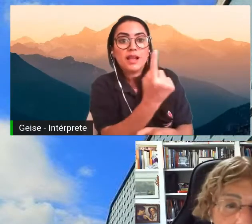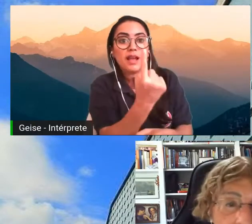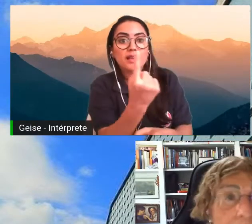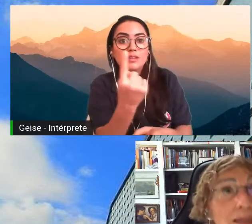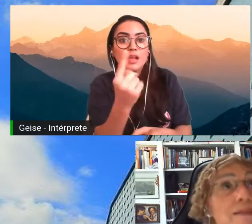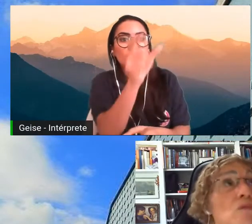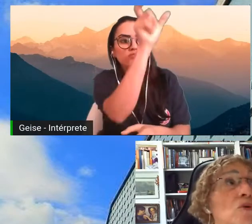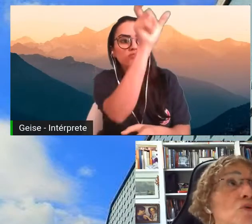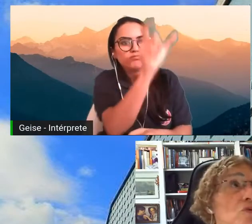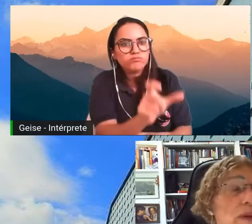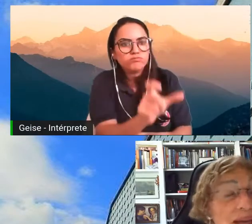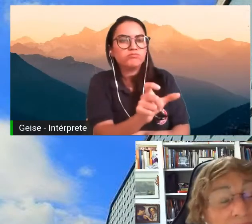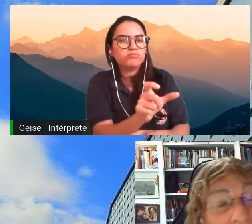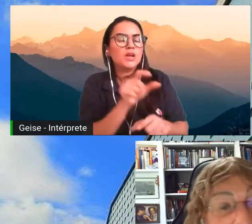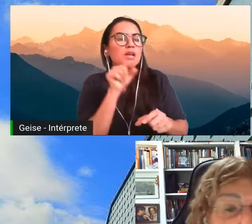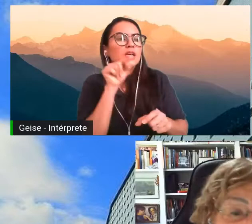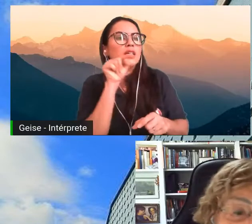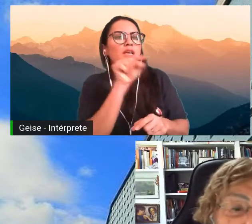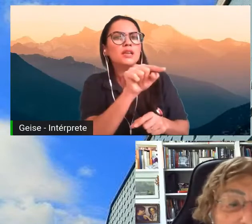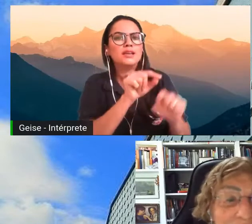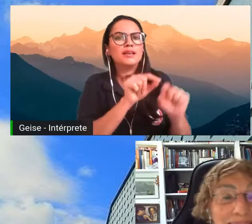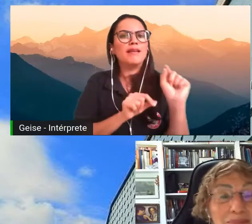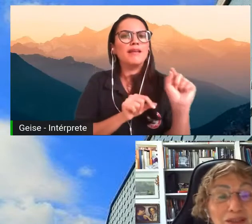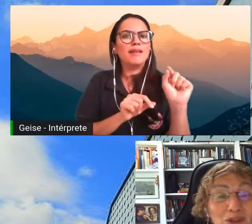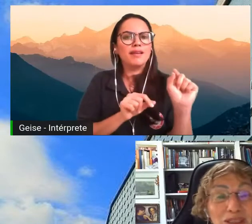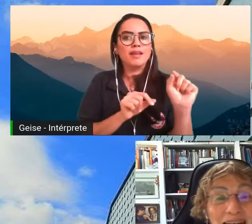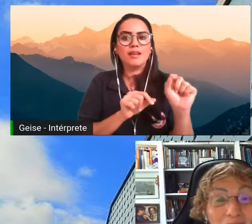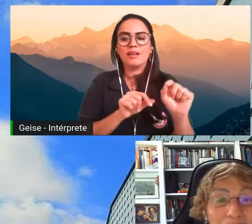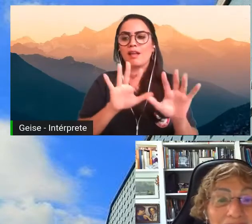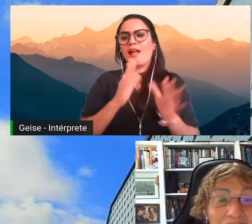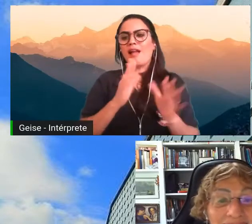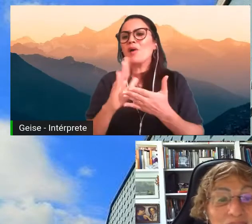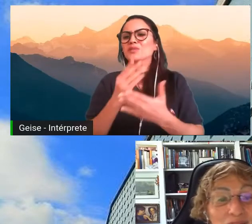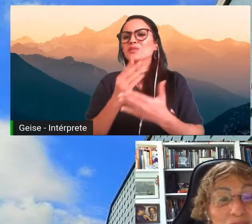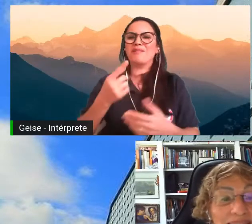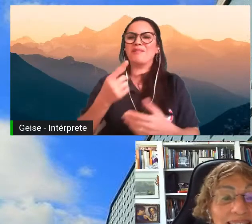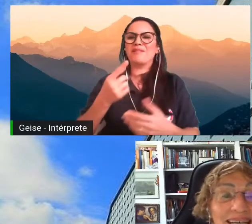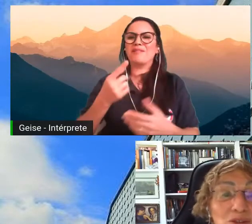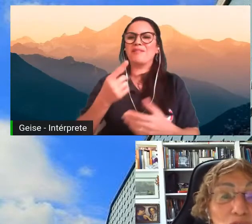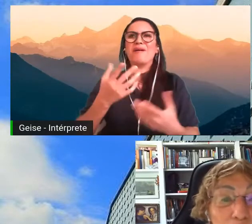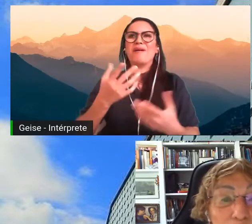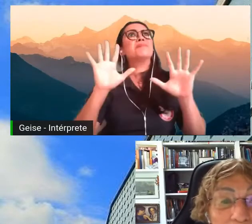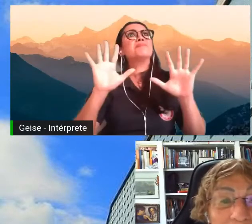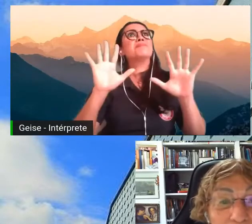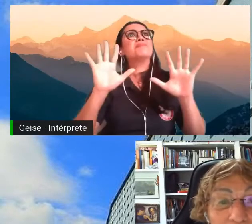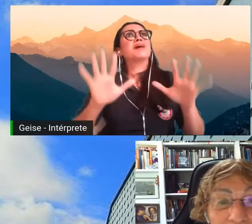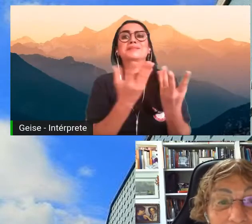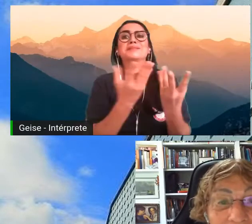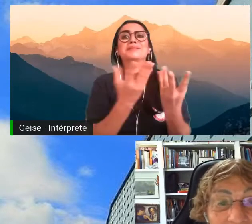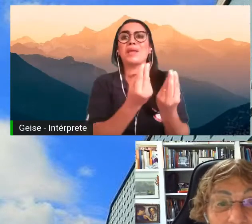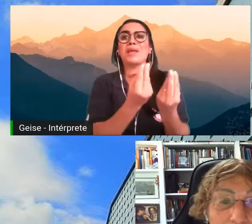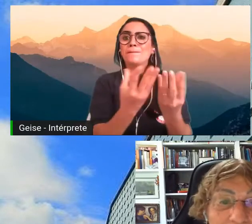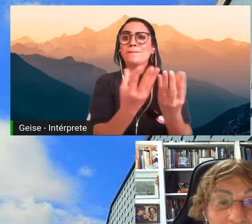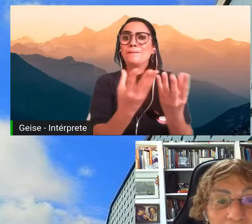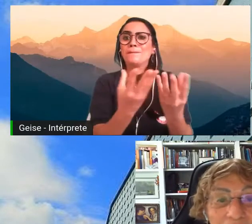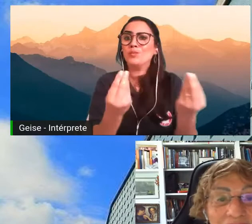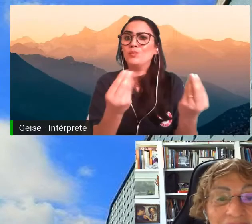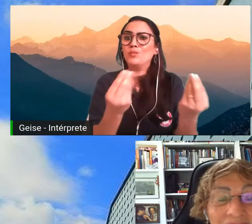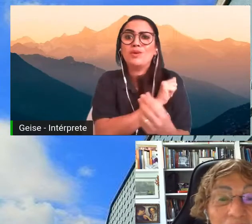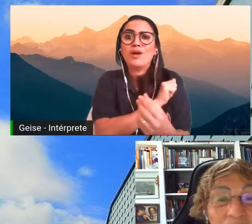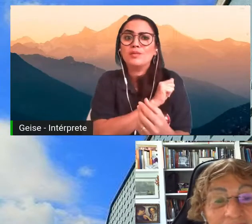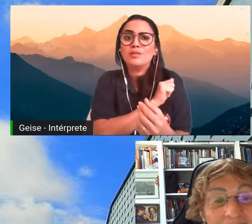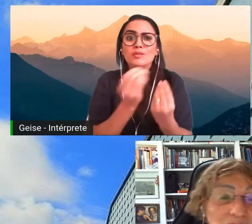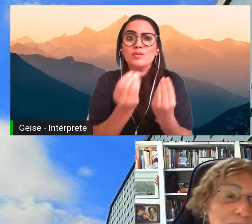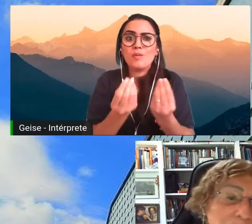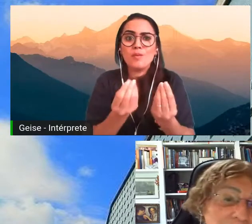se me permite. Ah, mas são muitos. Bem, agora com o distanciamento social, nós vamos ter que reduzir o número de alunos em sala. Uma parte vai